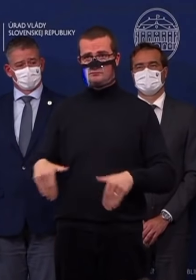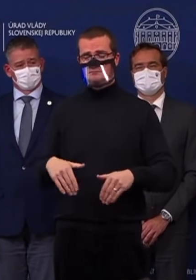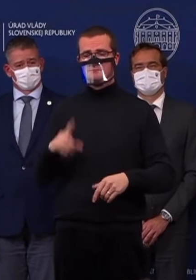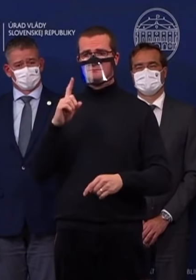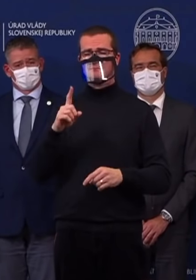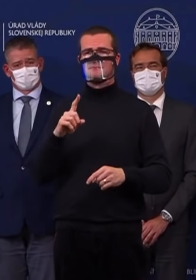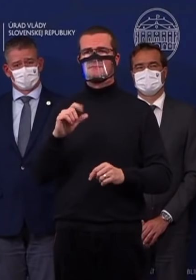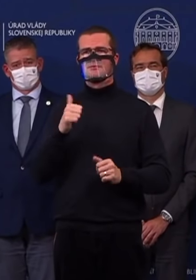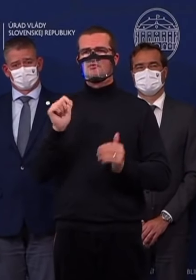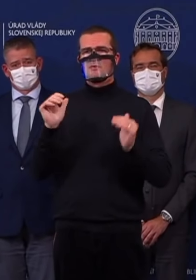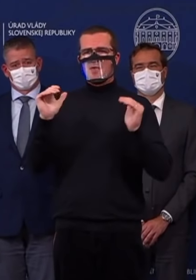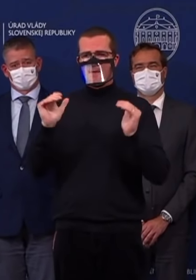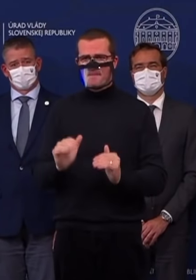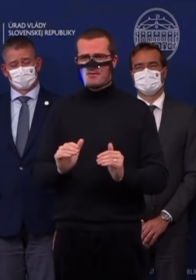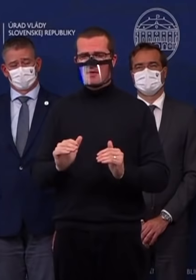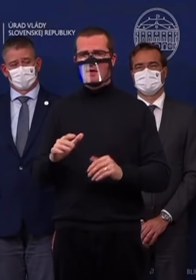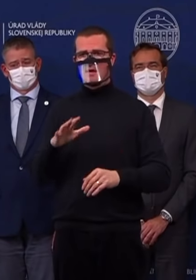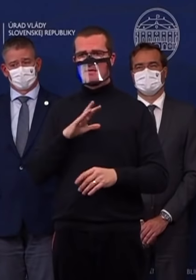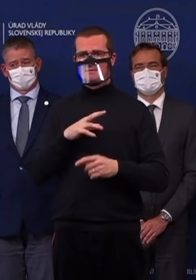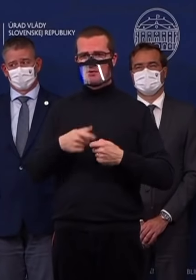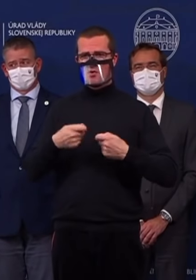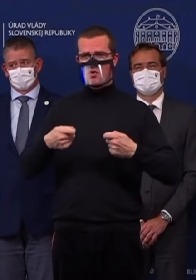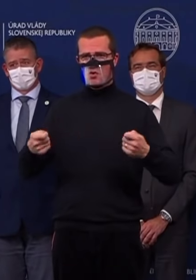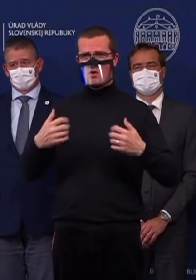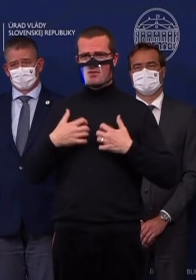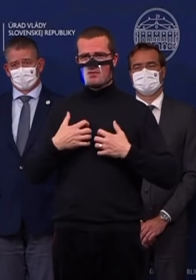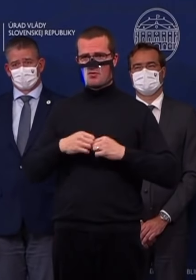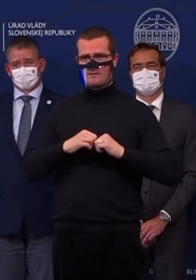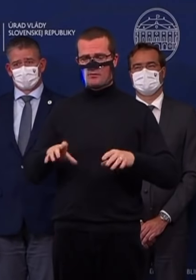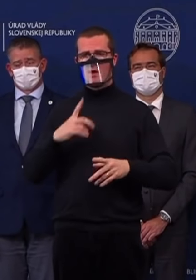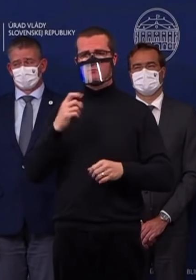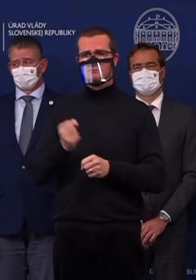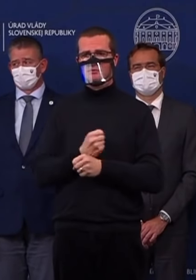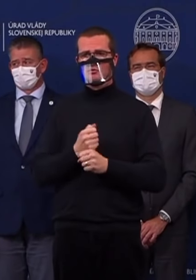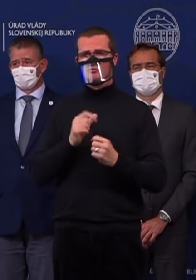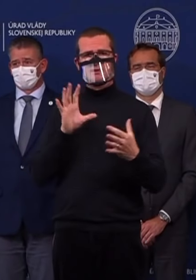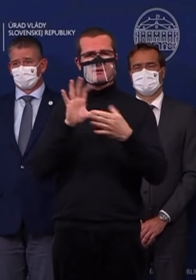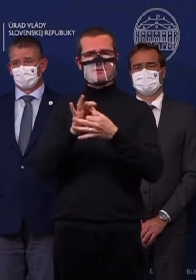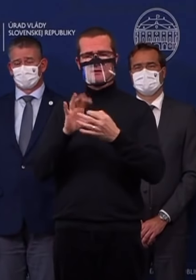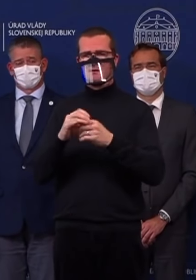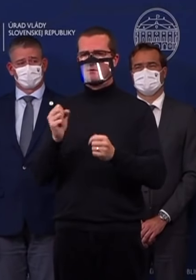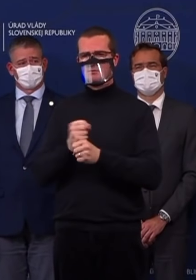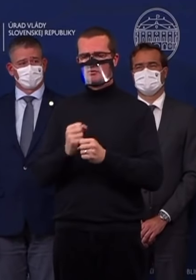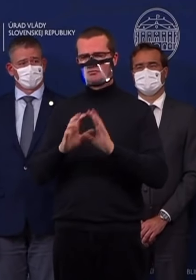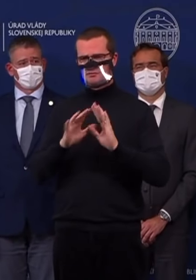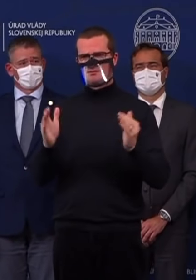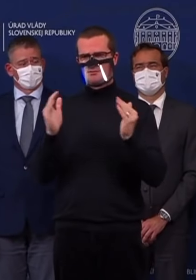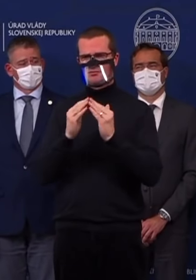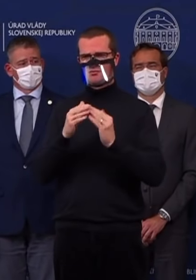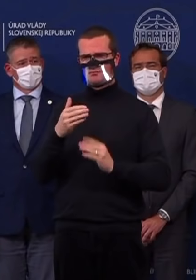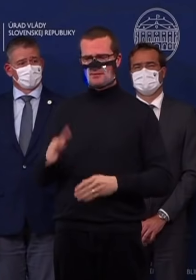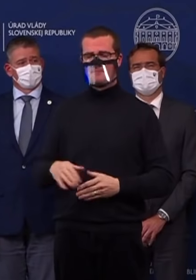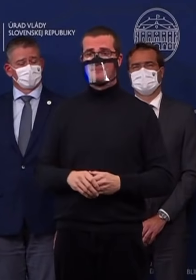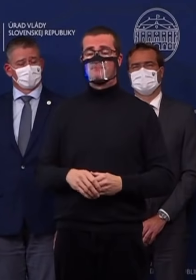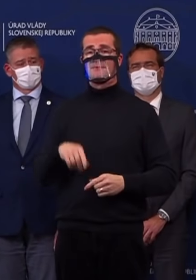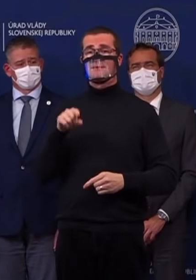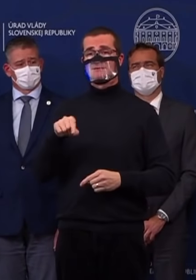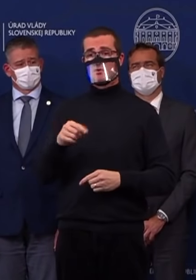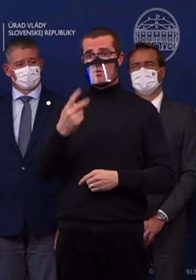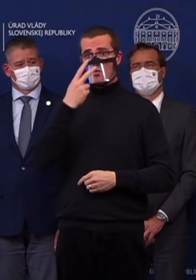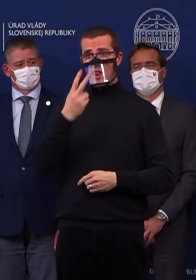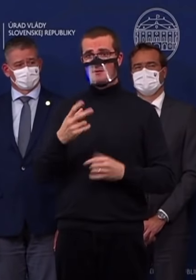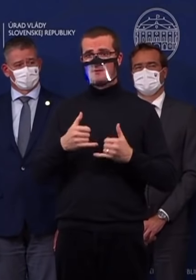aby minimalizovali riziko nákazy, aby sa zbytočne s ľuďmi nestretávali. Naozaj z epidemiologického